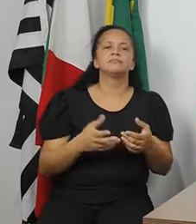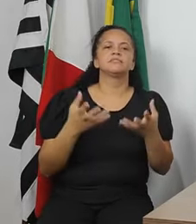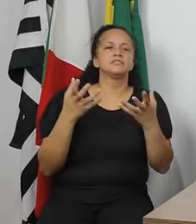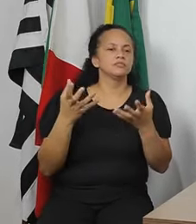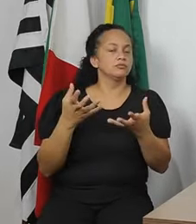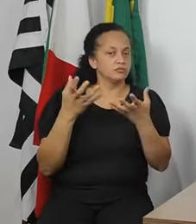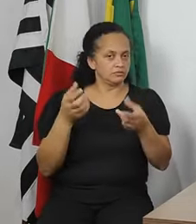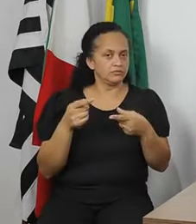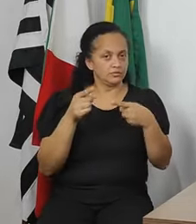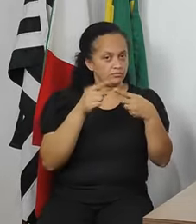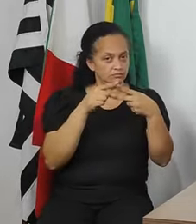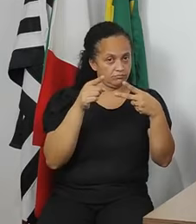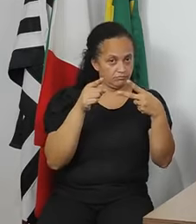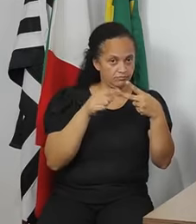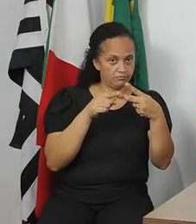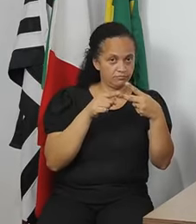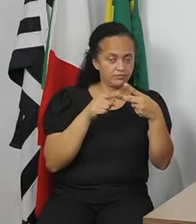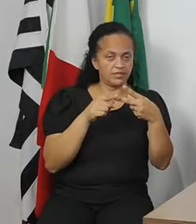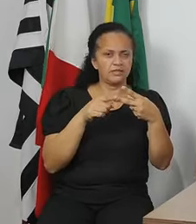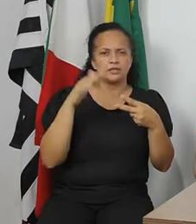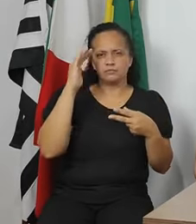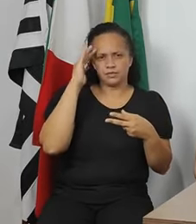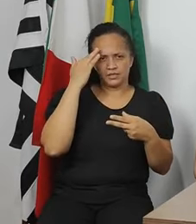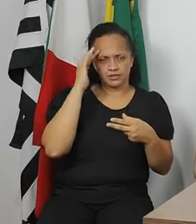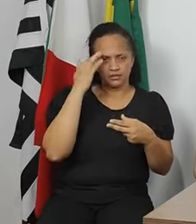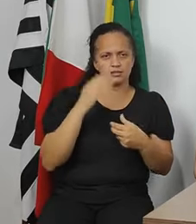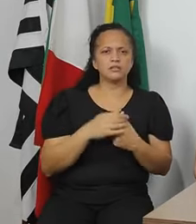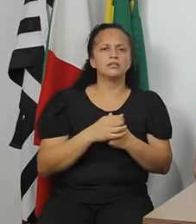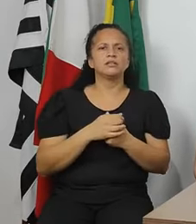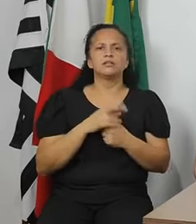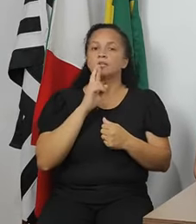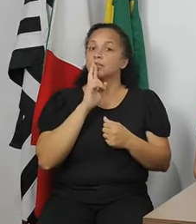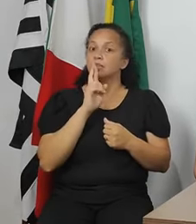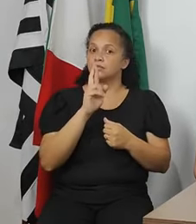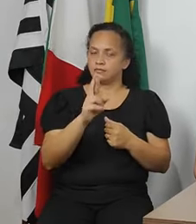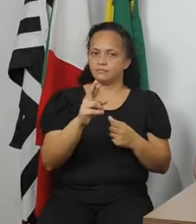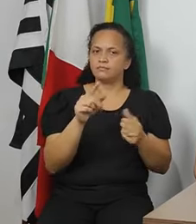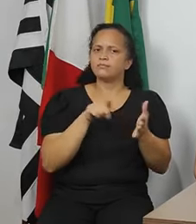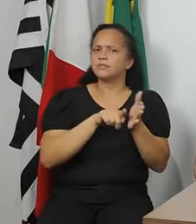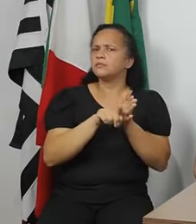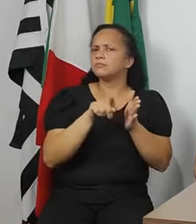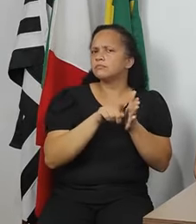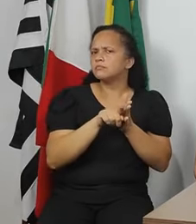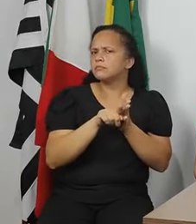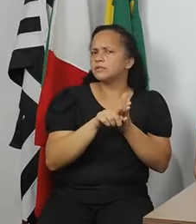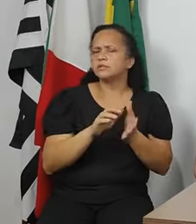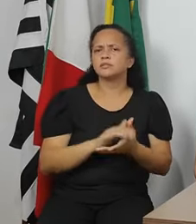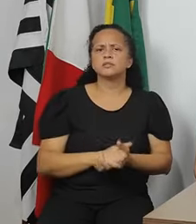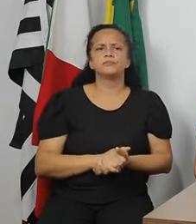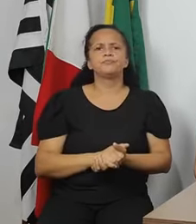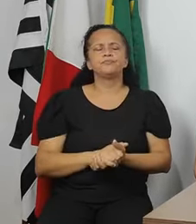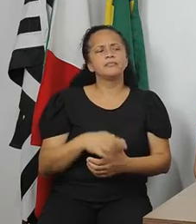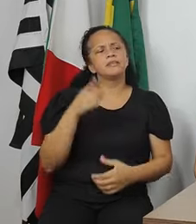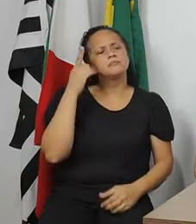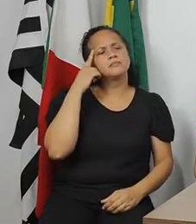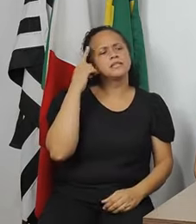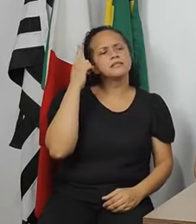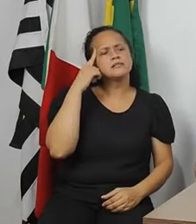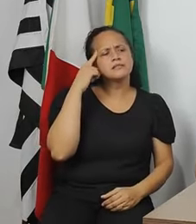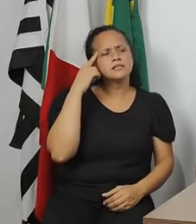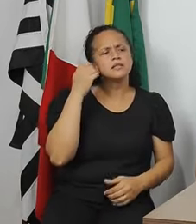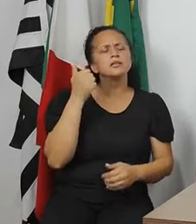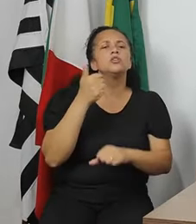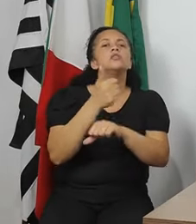queria trazer, para que nós possamos responder essa pergunta, é a visão do lado científico, né? O